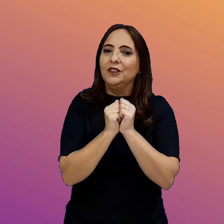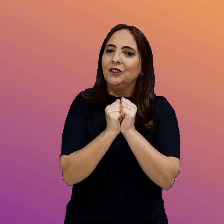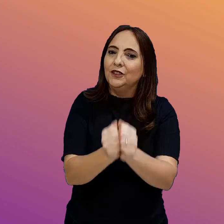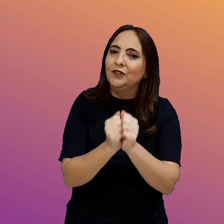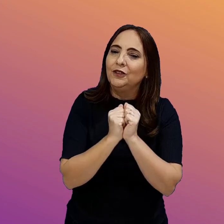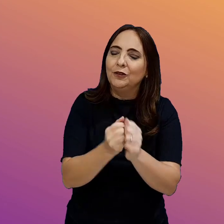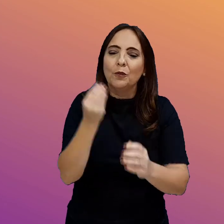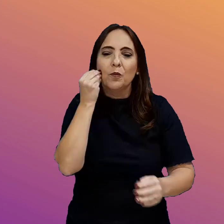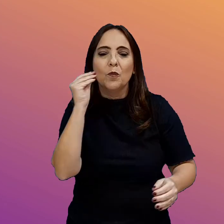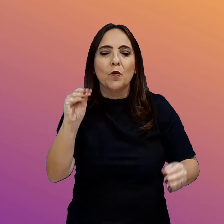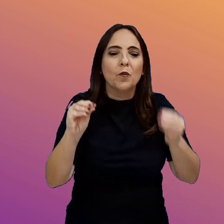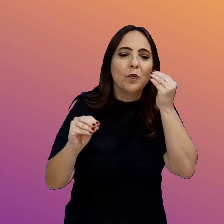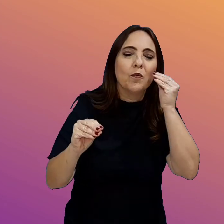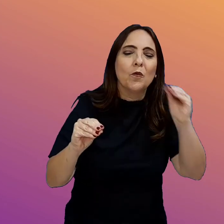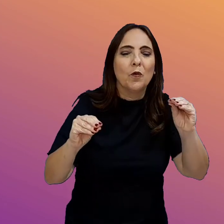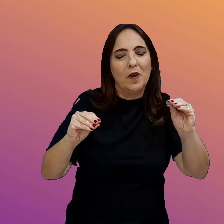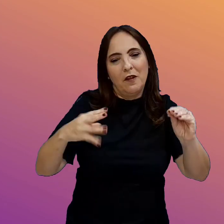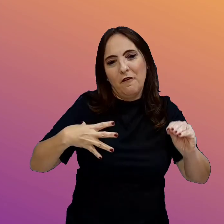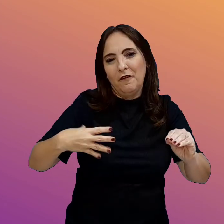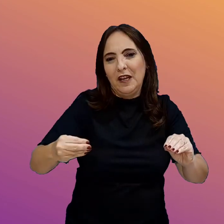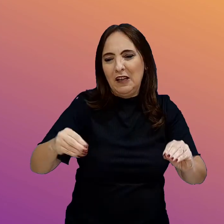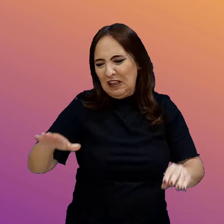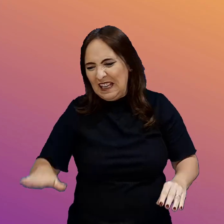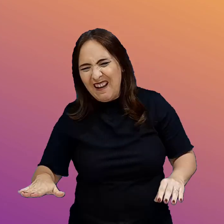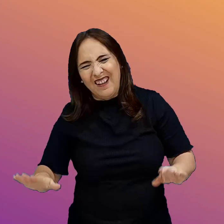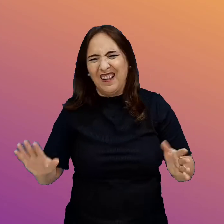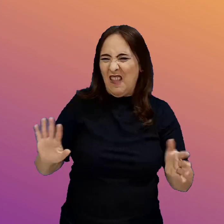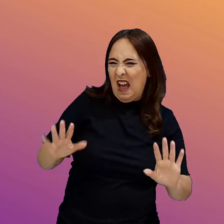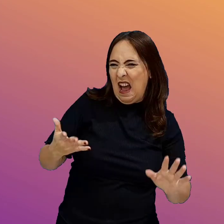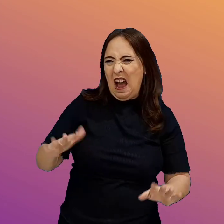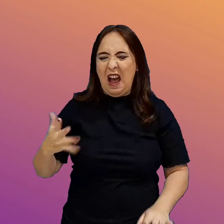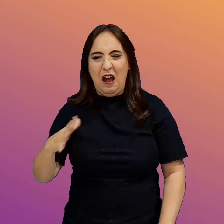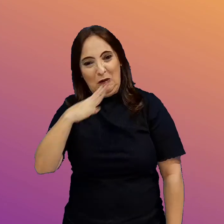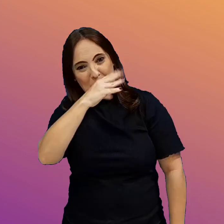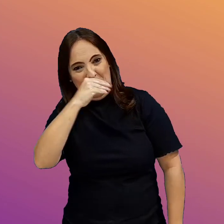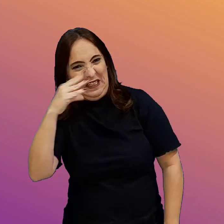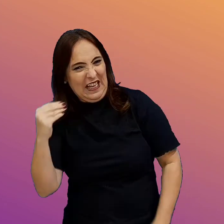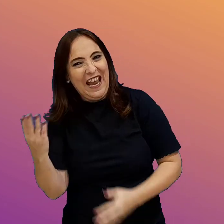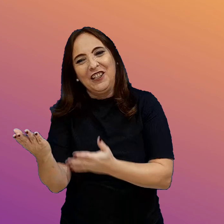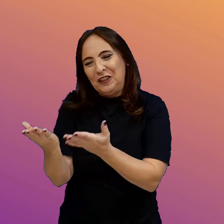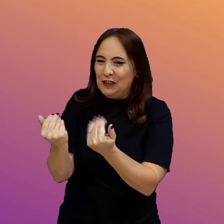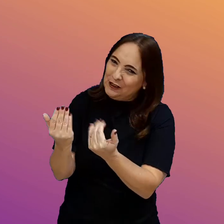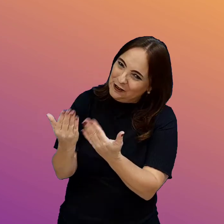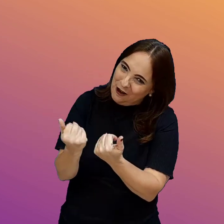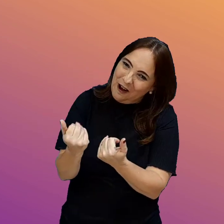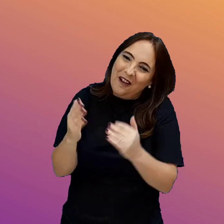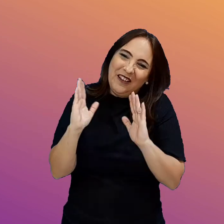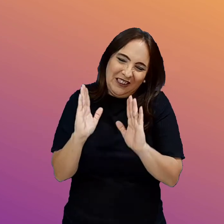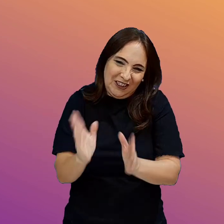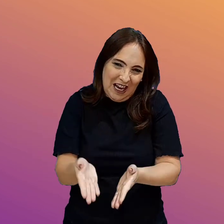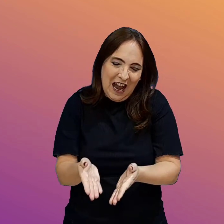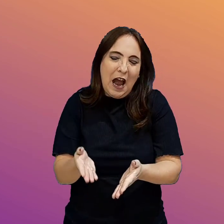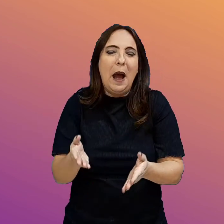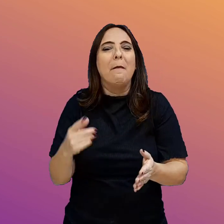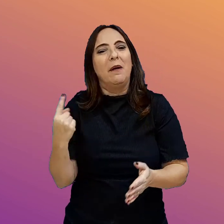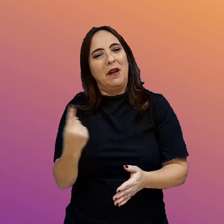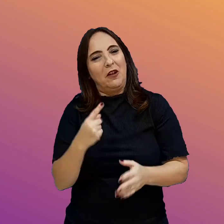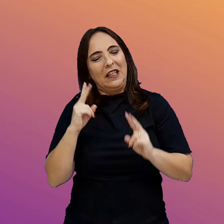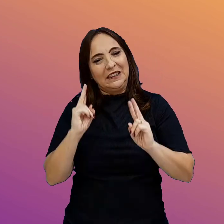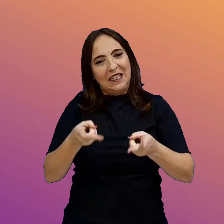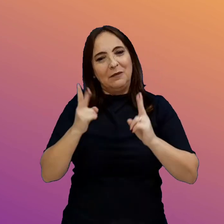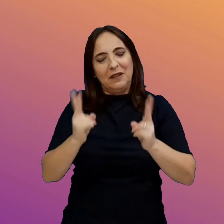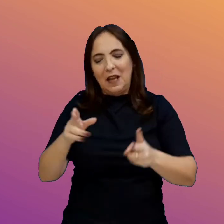Um beijo nas crianças, que não são mais tão crianças assim, né? Felipe e Pedro, aí, adolescentes, adolescentes, mas para a gente são